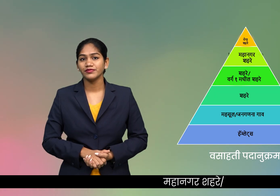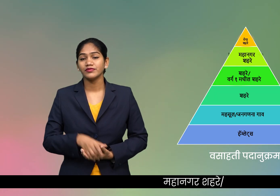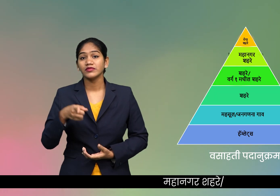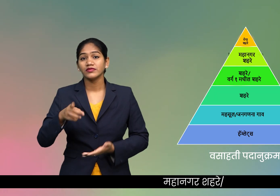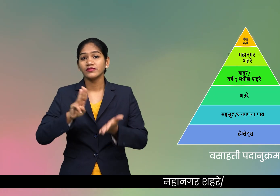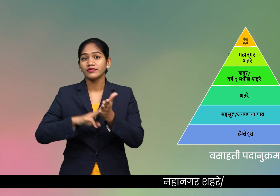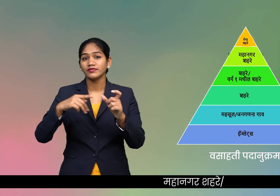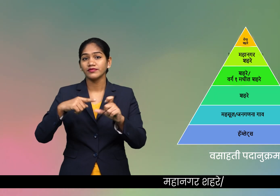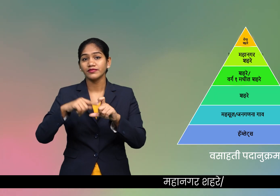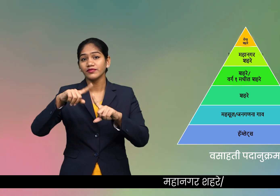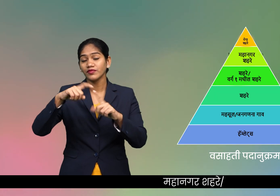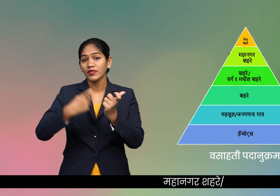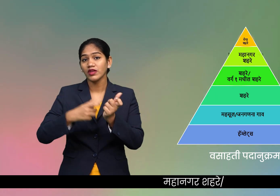महानगरे, शहरे